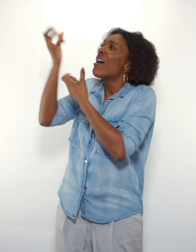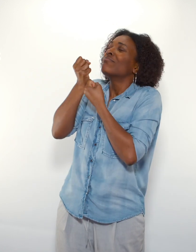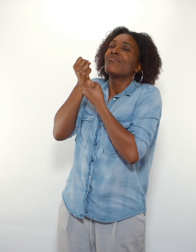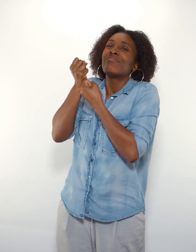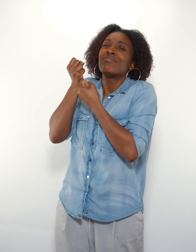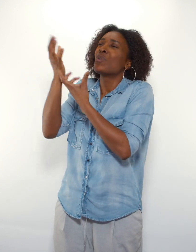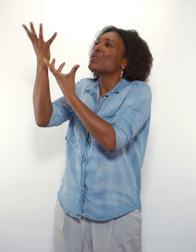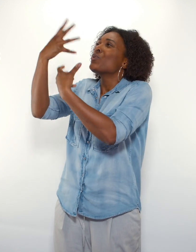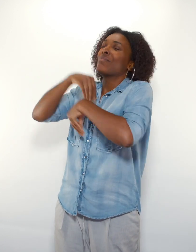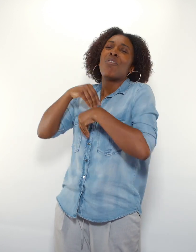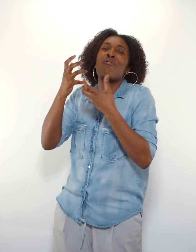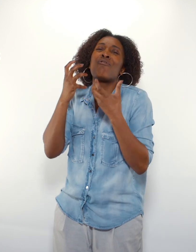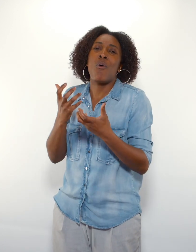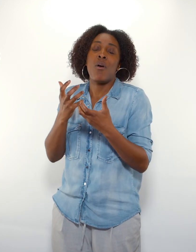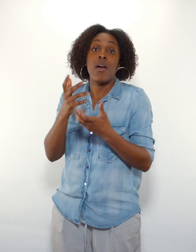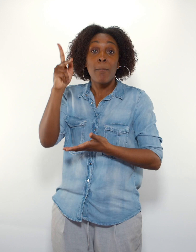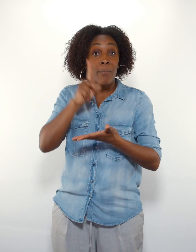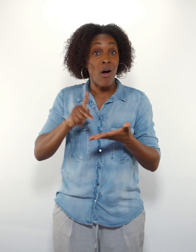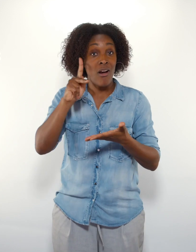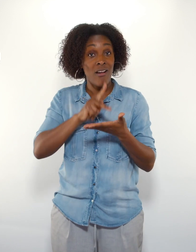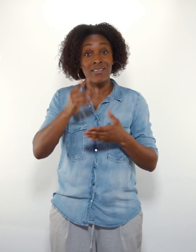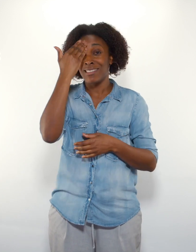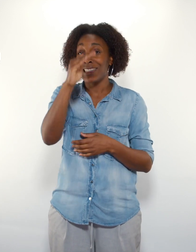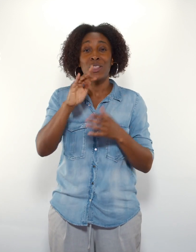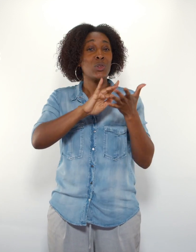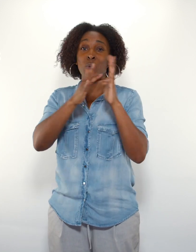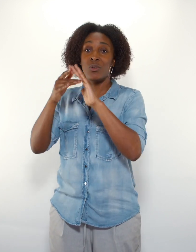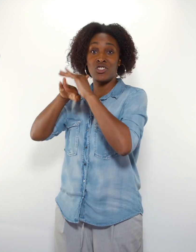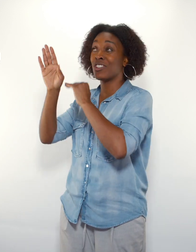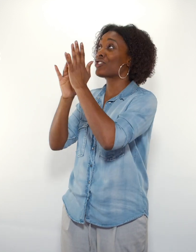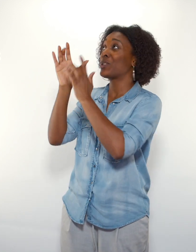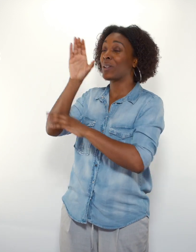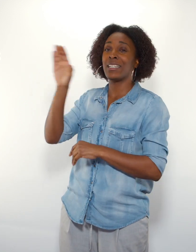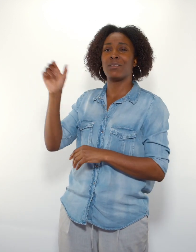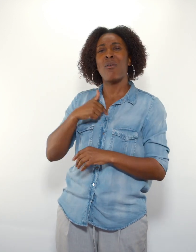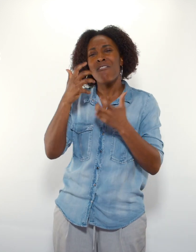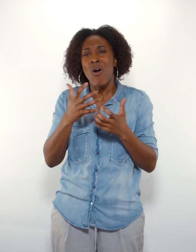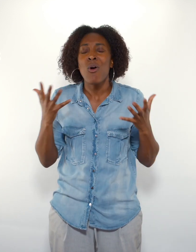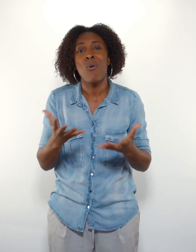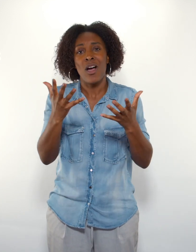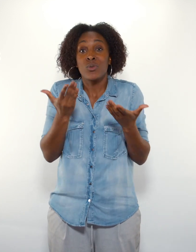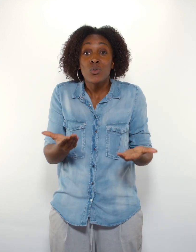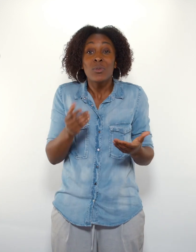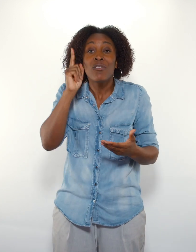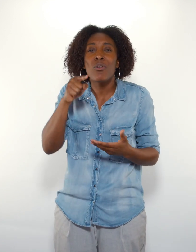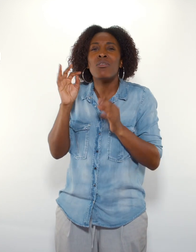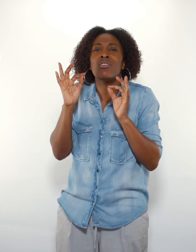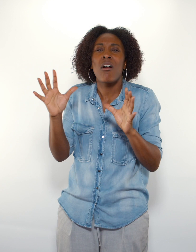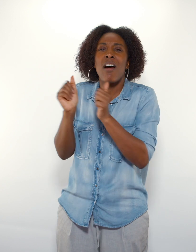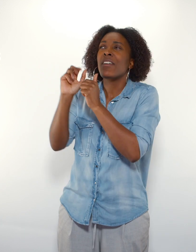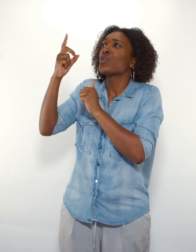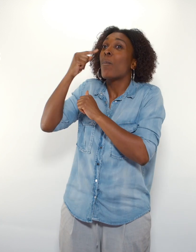lui. » Paul savait que tout était en Jésus-Christ. J'aimerais vous encourager aujourd'hui à passer du temps avec